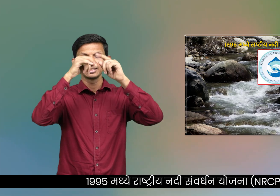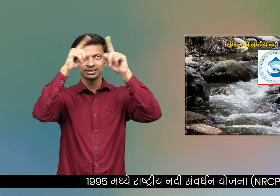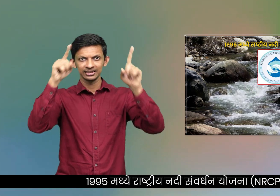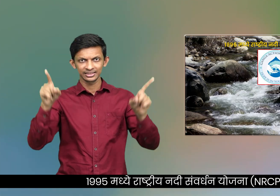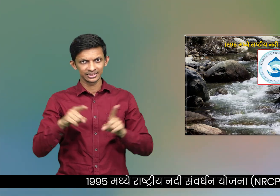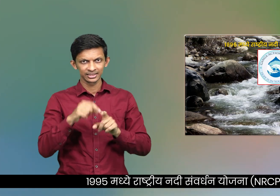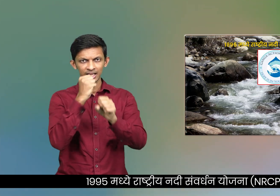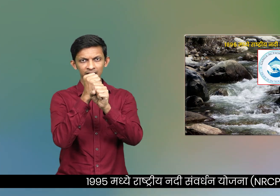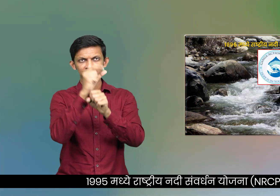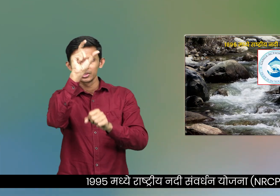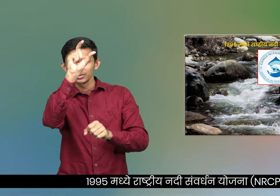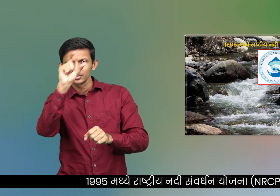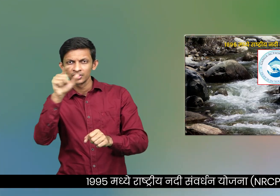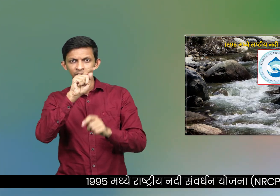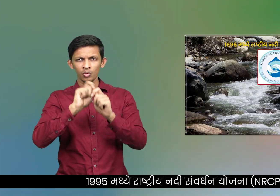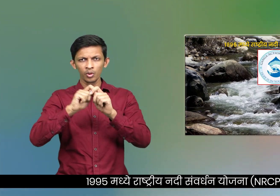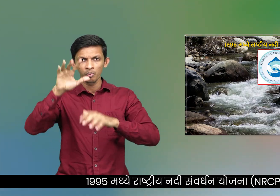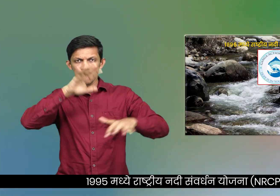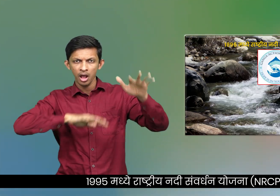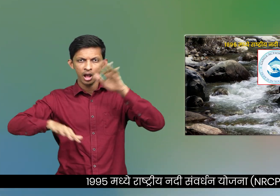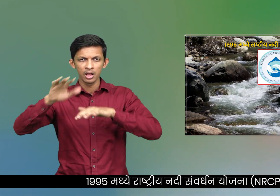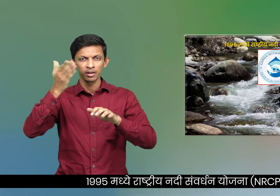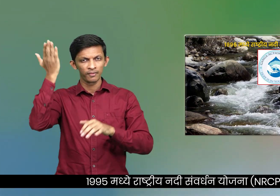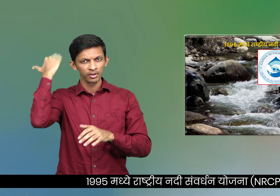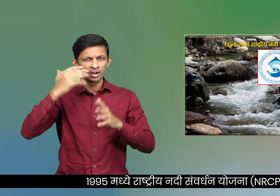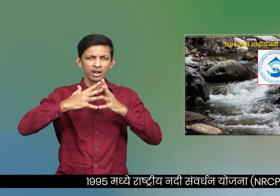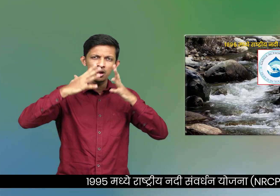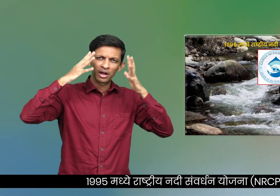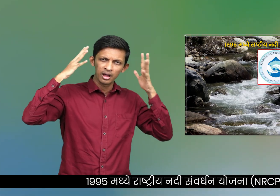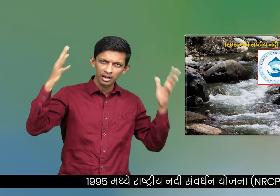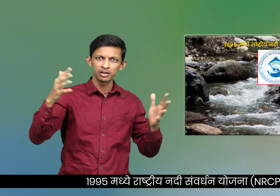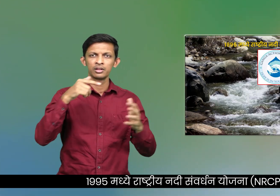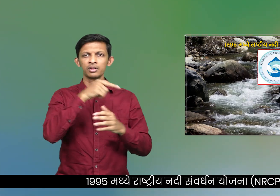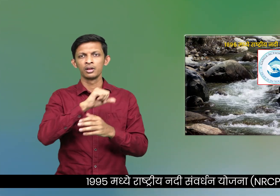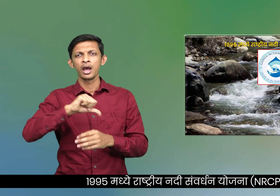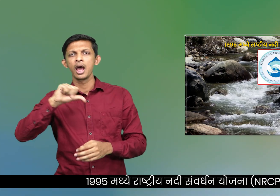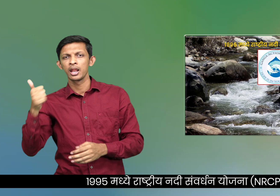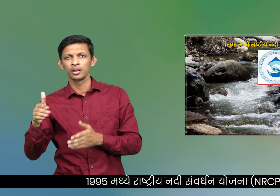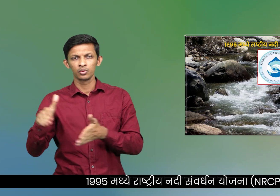1995 मध्ये राष्ट्रीय नदी संवर्धन योजना म्हणजेच NRCP अंतर्गत